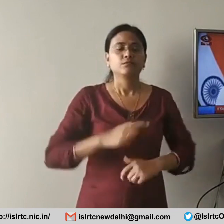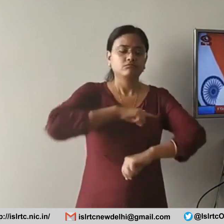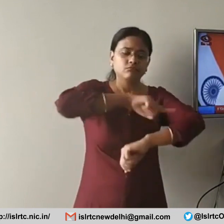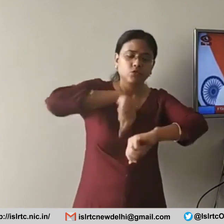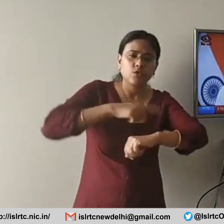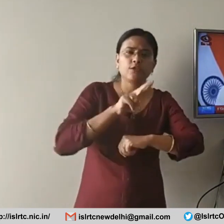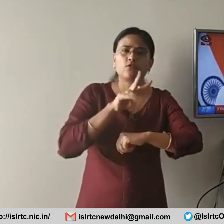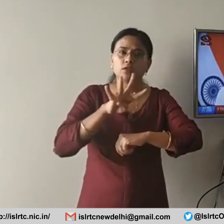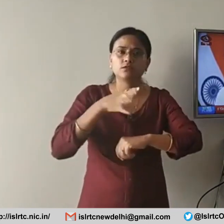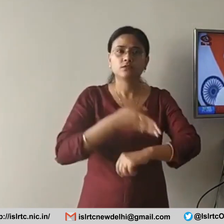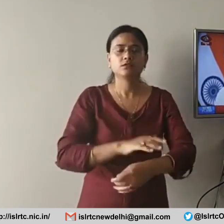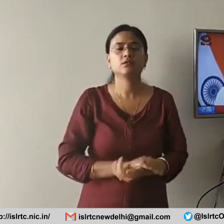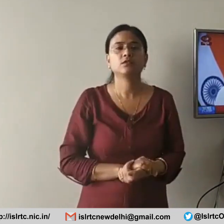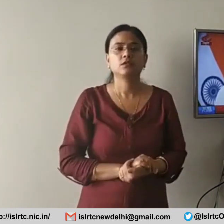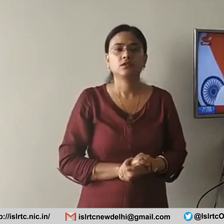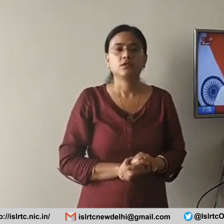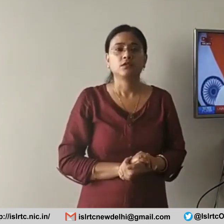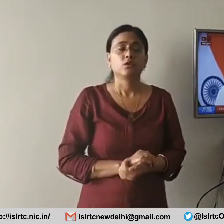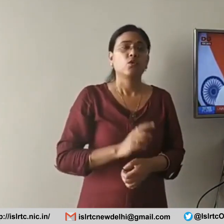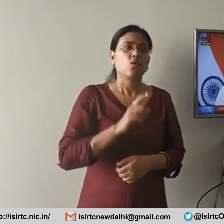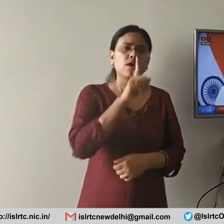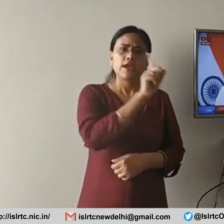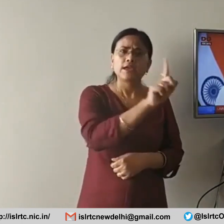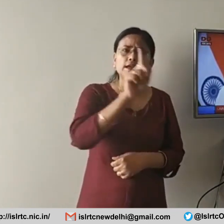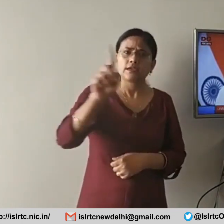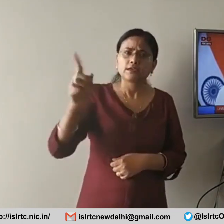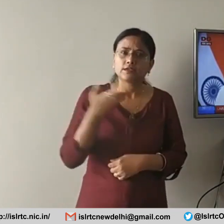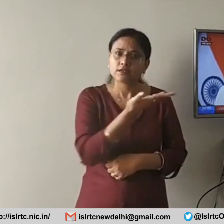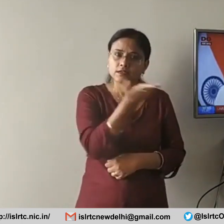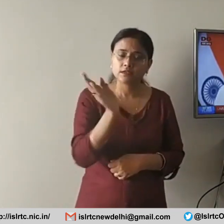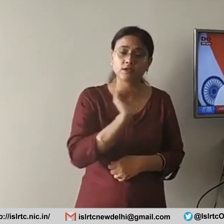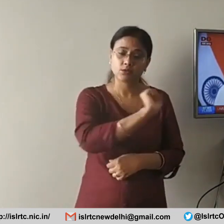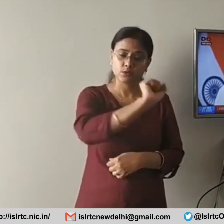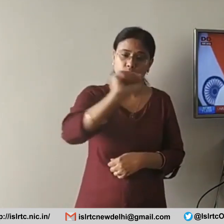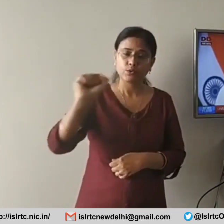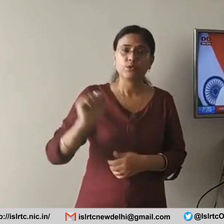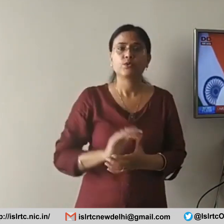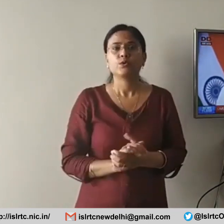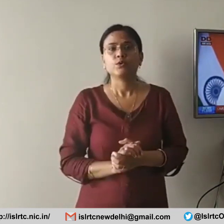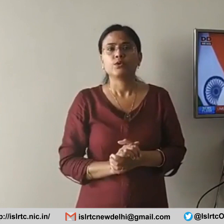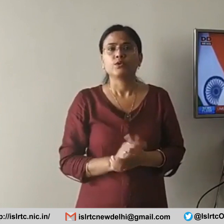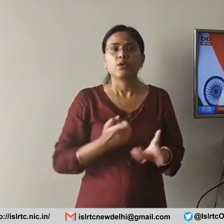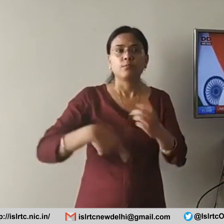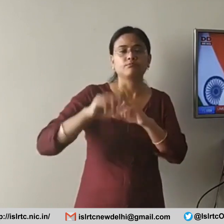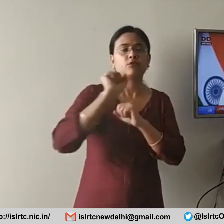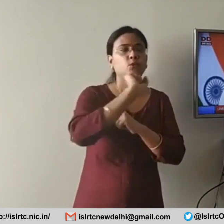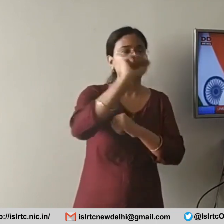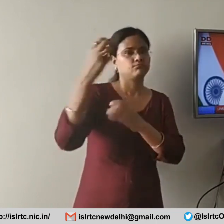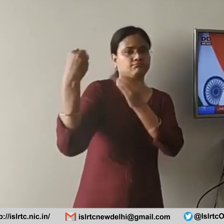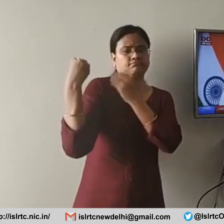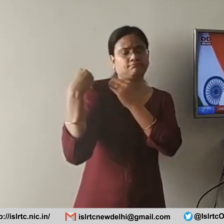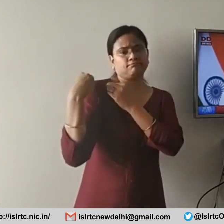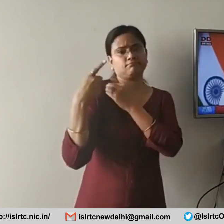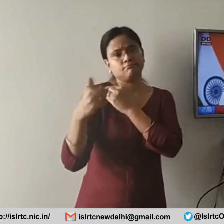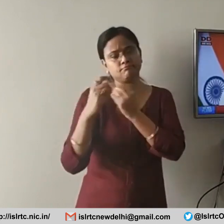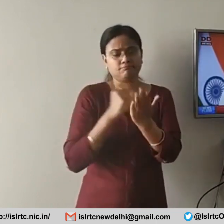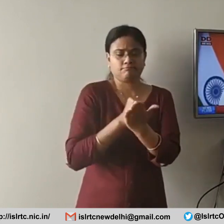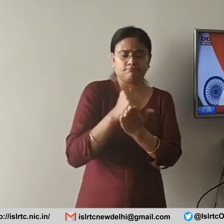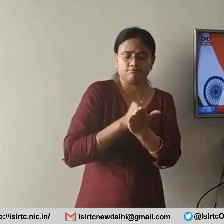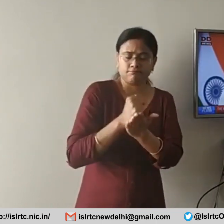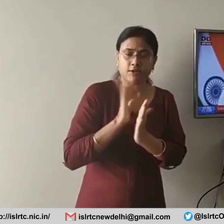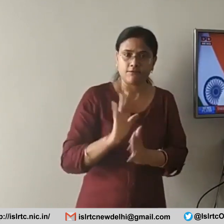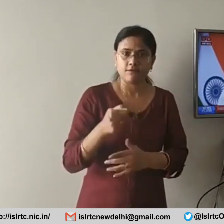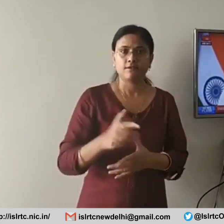24 घंटे हर किसी ने अपना जीमा संभालने के लिए प्रयास किया